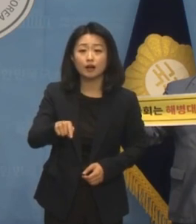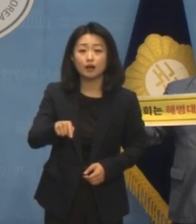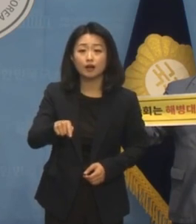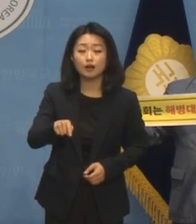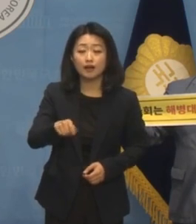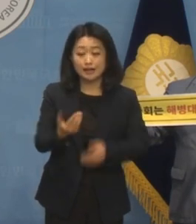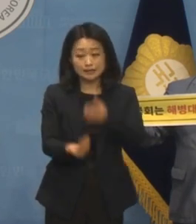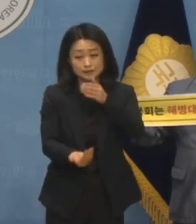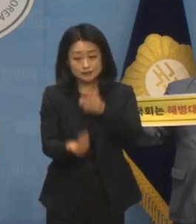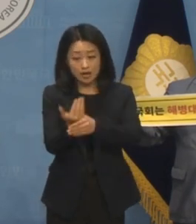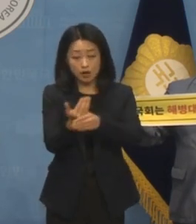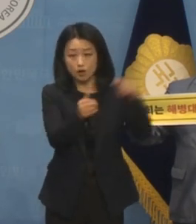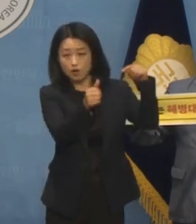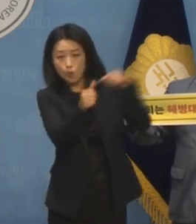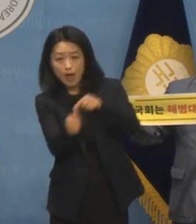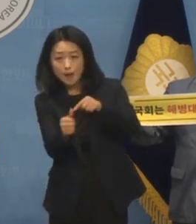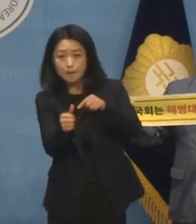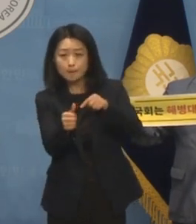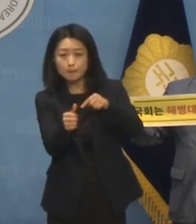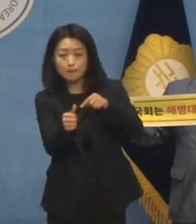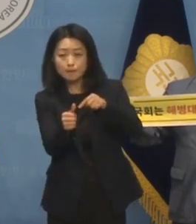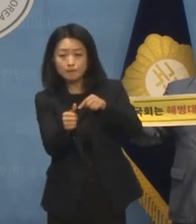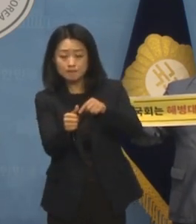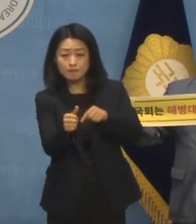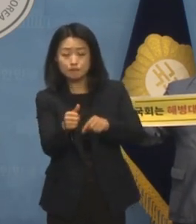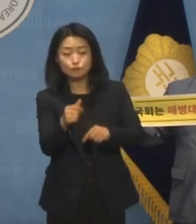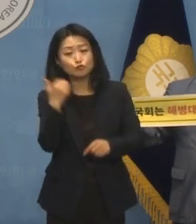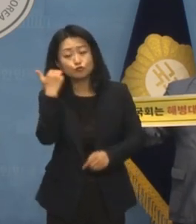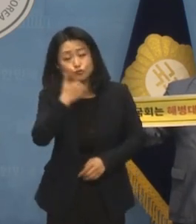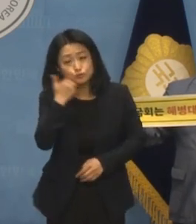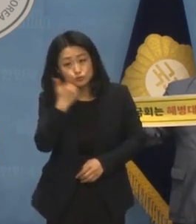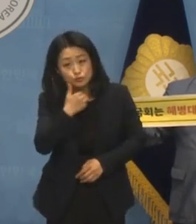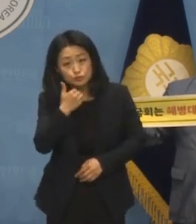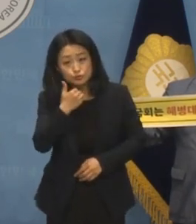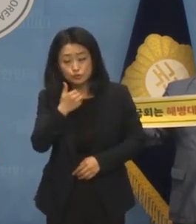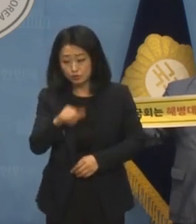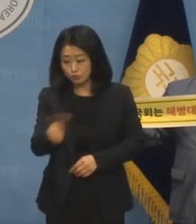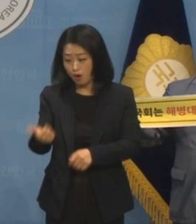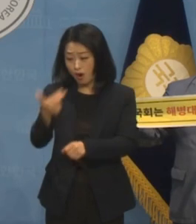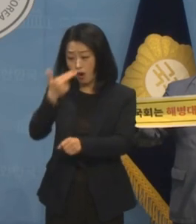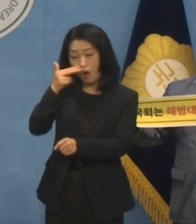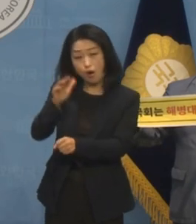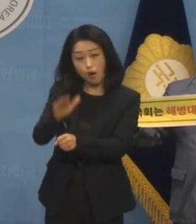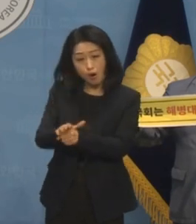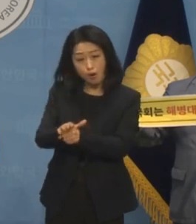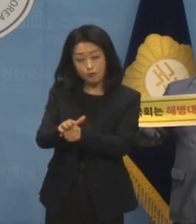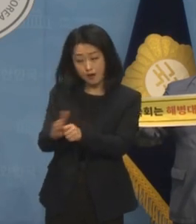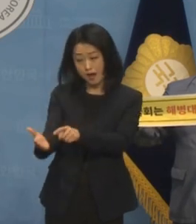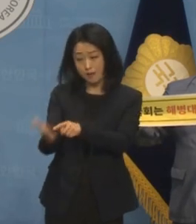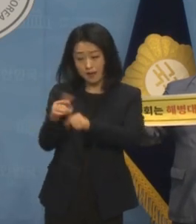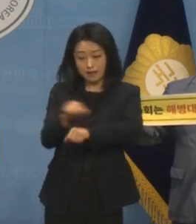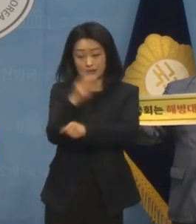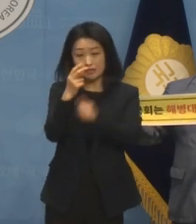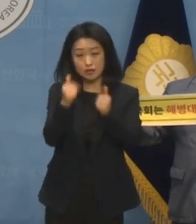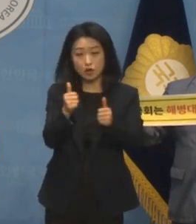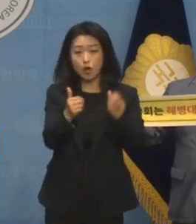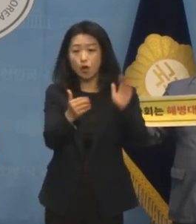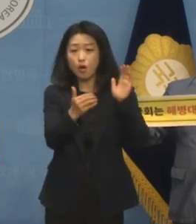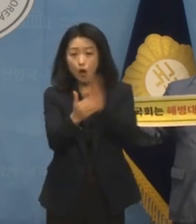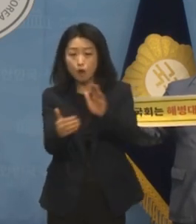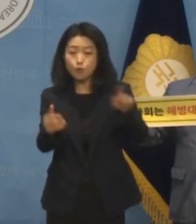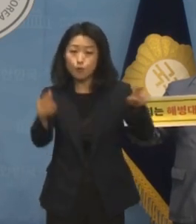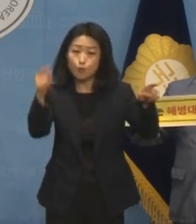누가 사건에 외압을 했는가? 그리고 이 억울한 죽음을 밝힐 특검을 누가 거부할